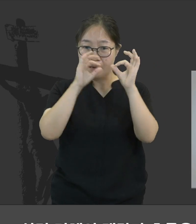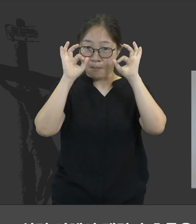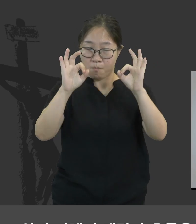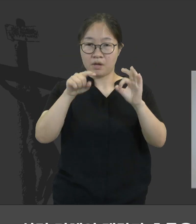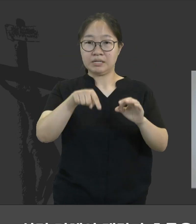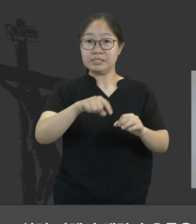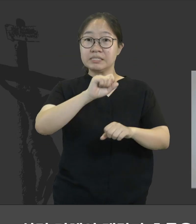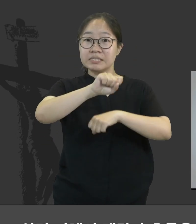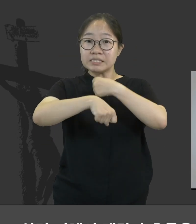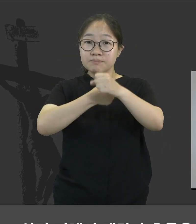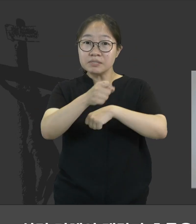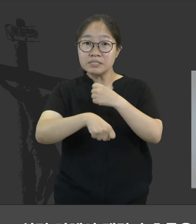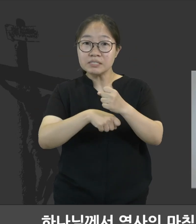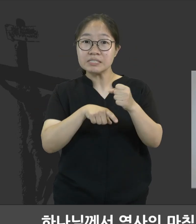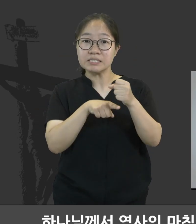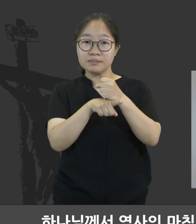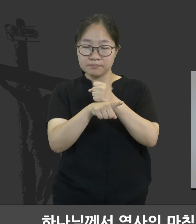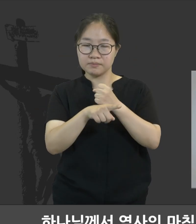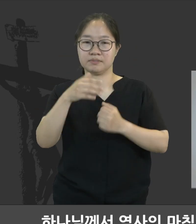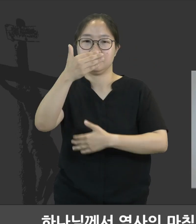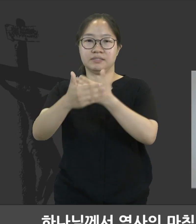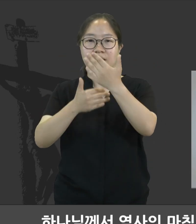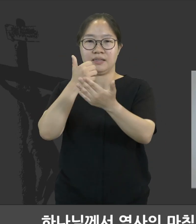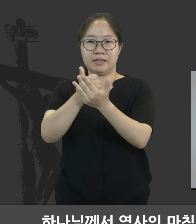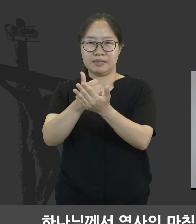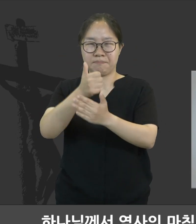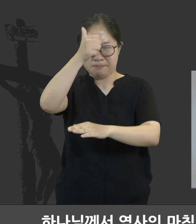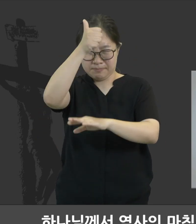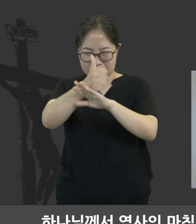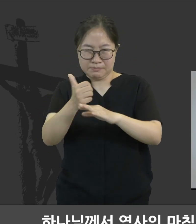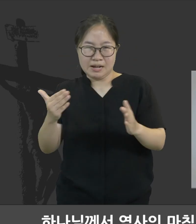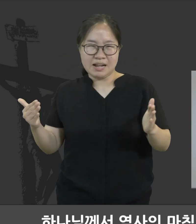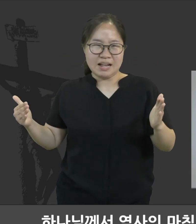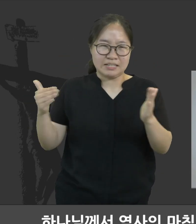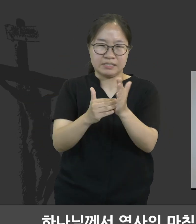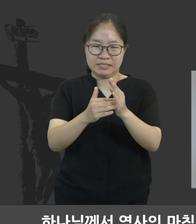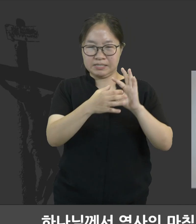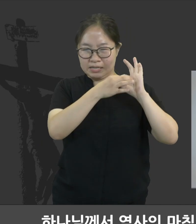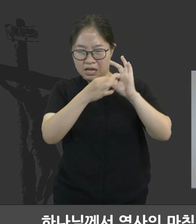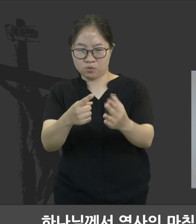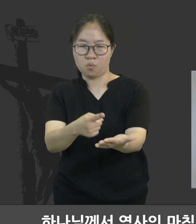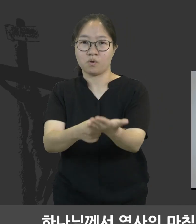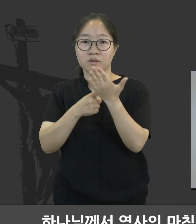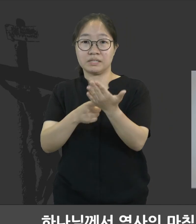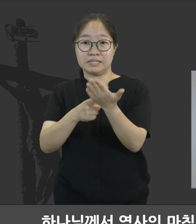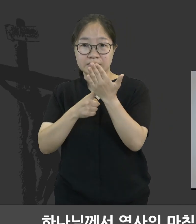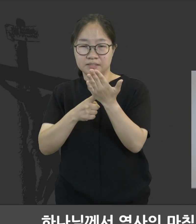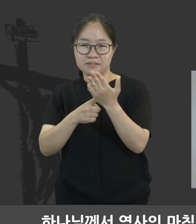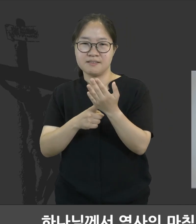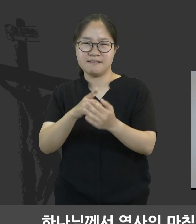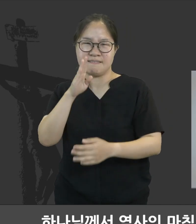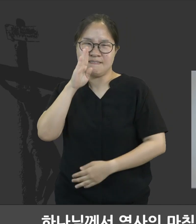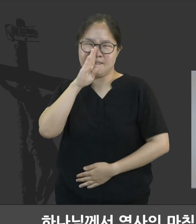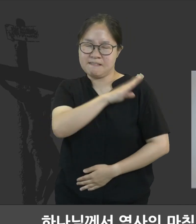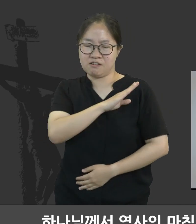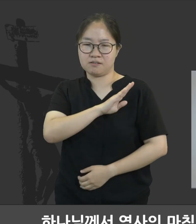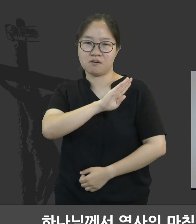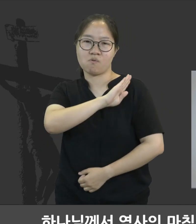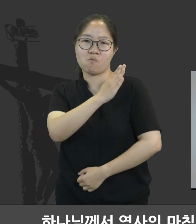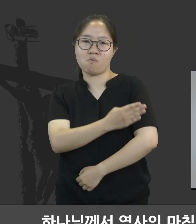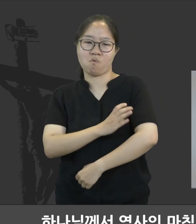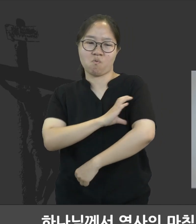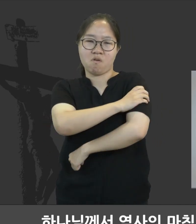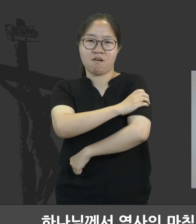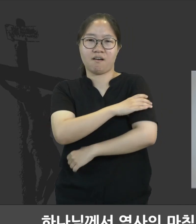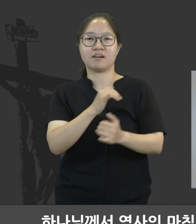짐승들은 하나님께서 역사의 마침표를 찍으실 때까지 계속 등장하는 세상의 사악한 권력자들을